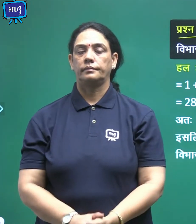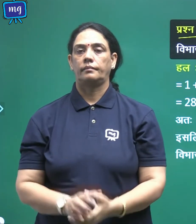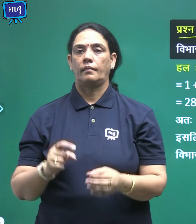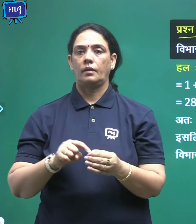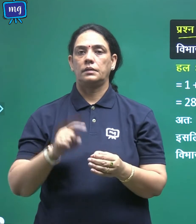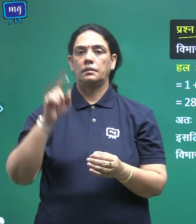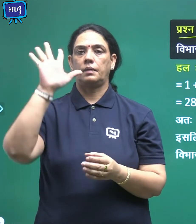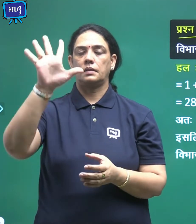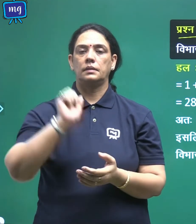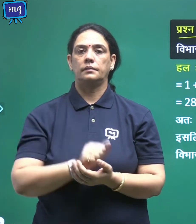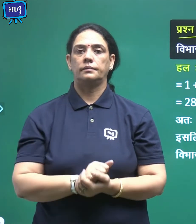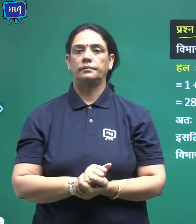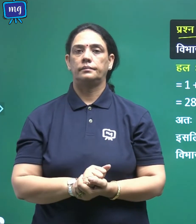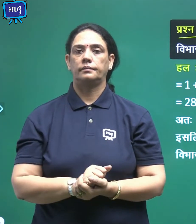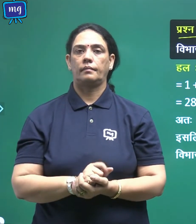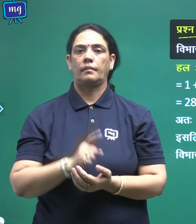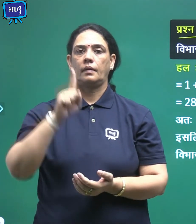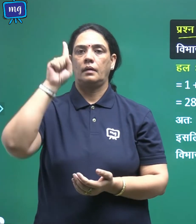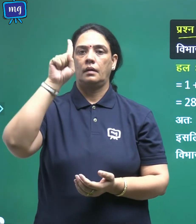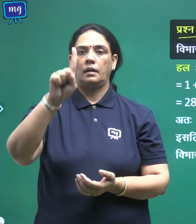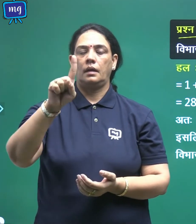प्रश्न 5,